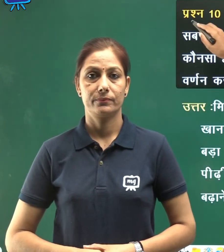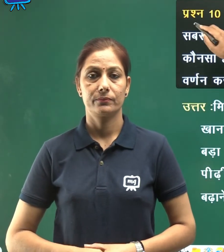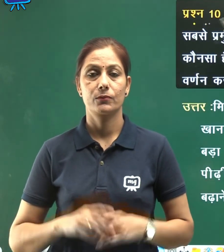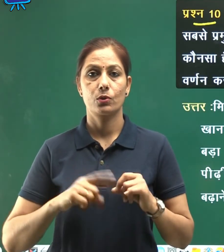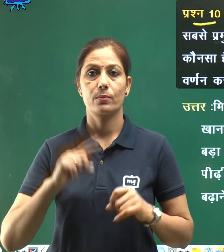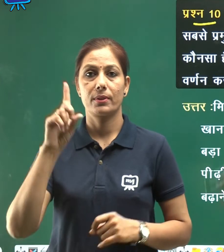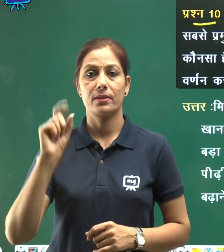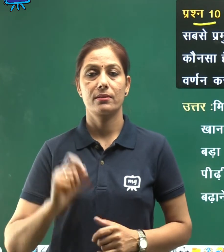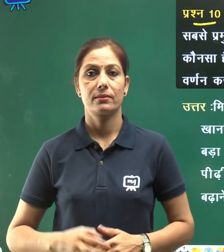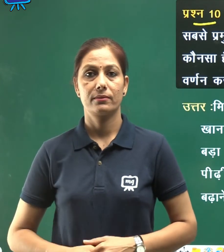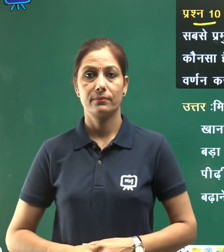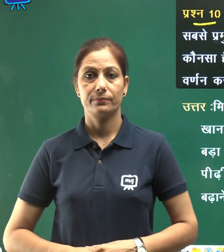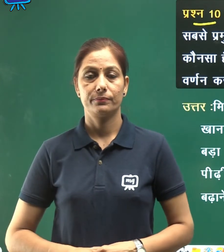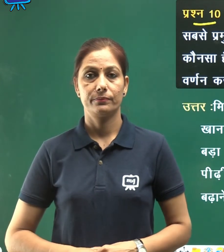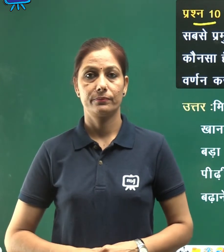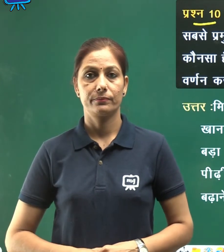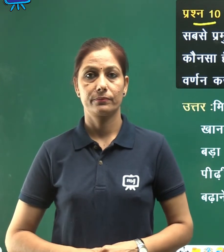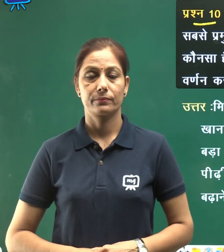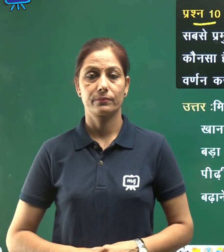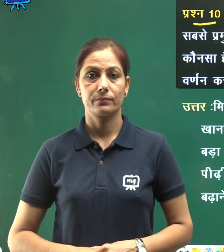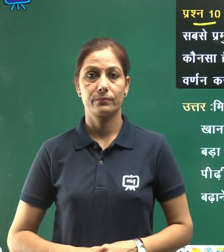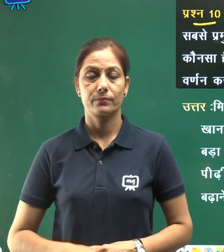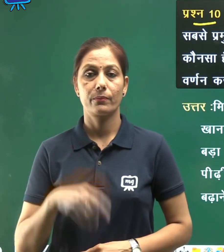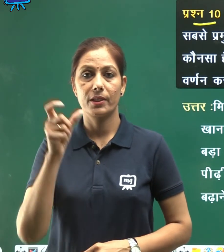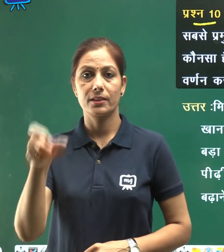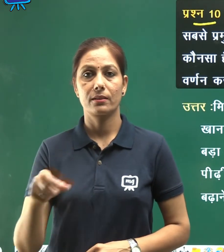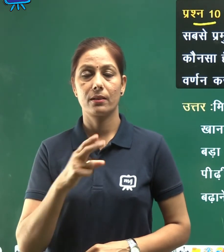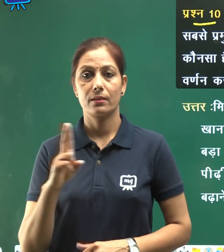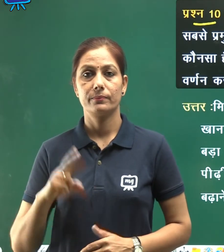प्रश्न 10, मियां नसीरुद्दीन का